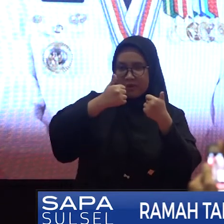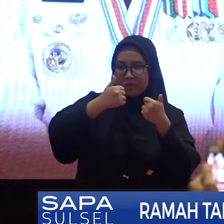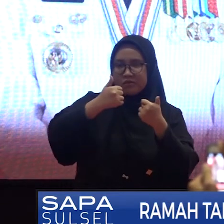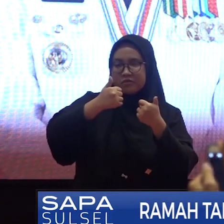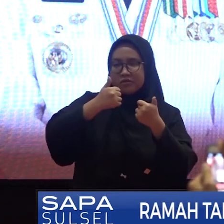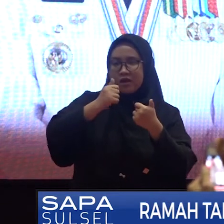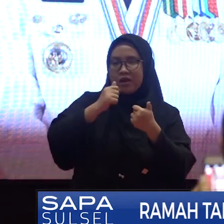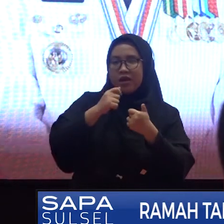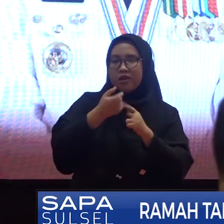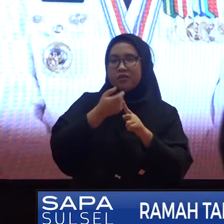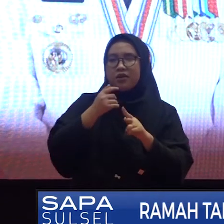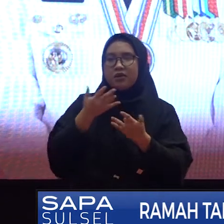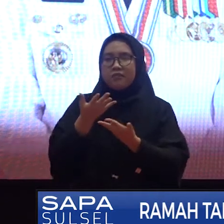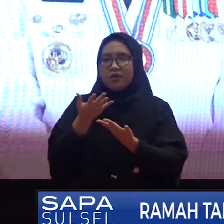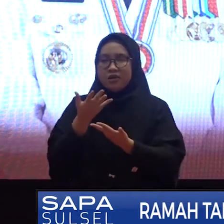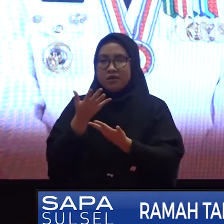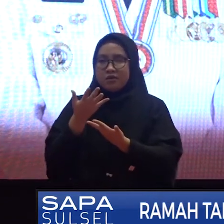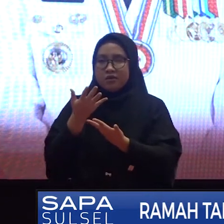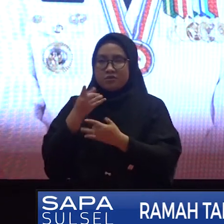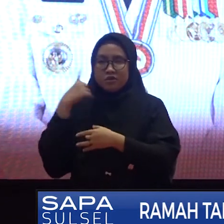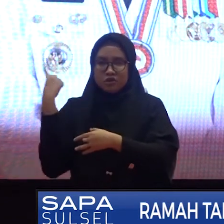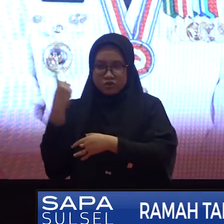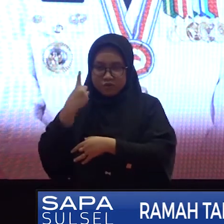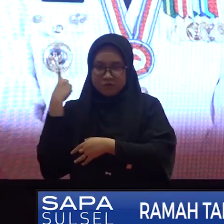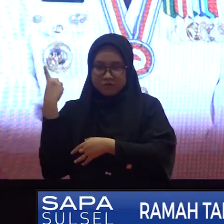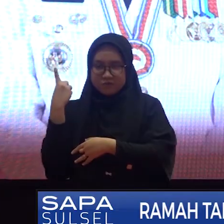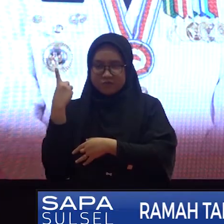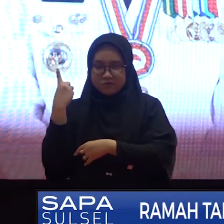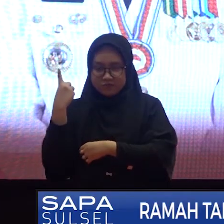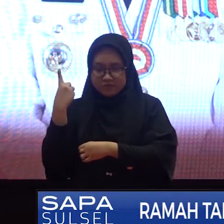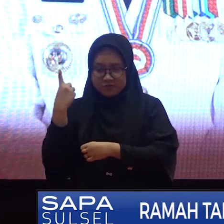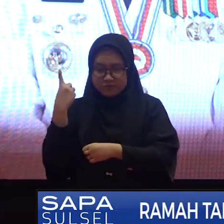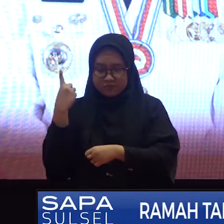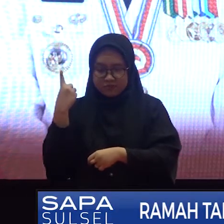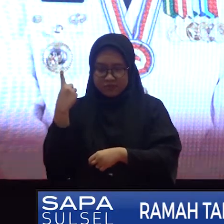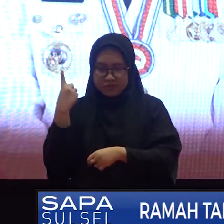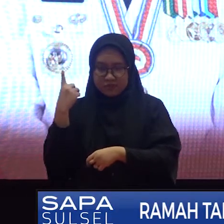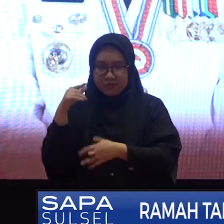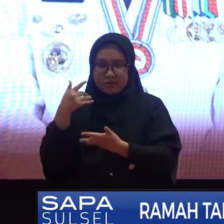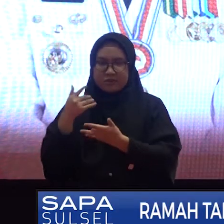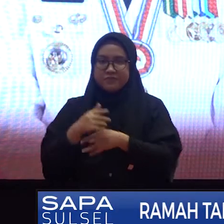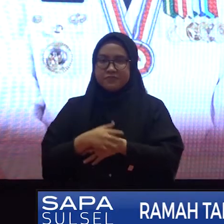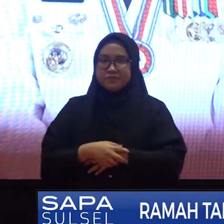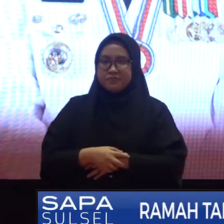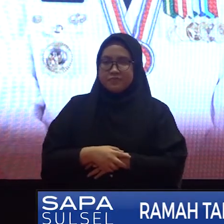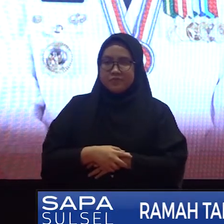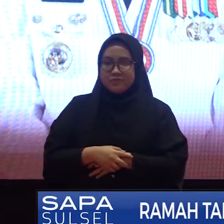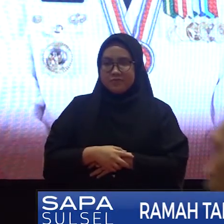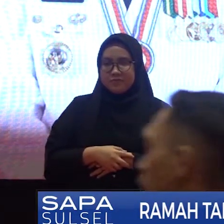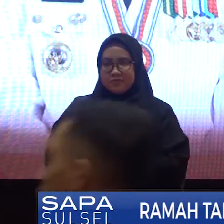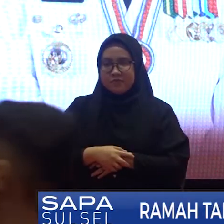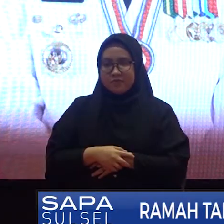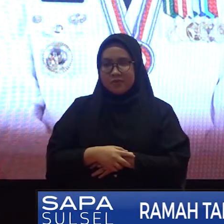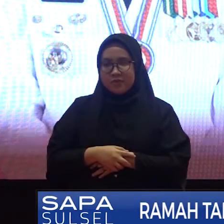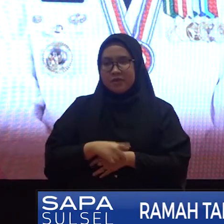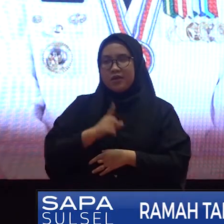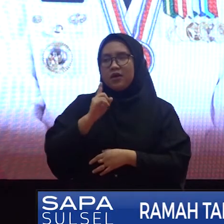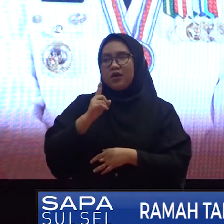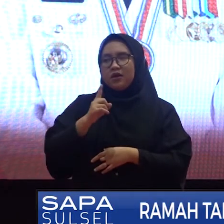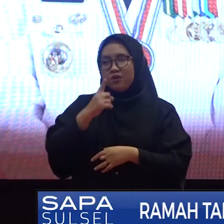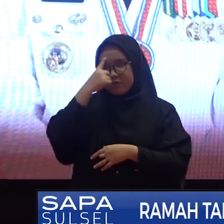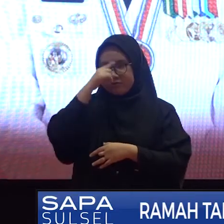apa yang dialami secara nasional dan begituun dengan secara provinsial bagi